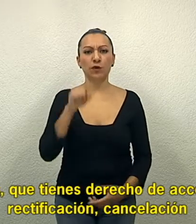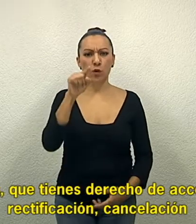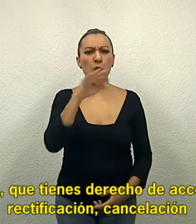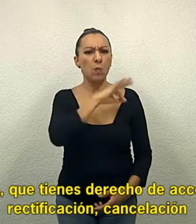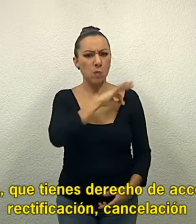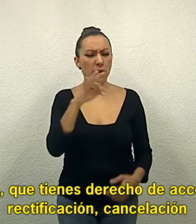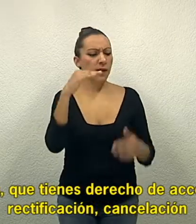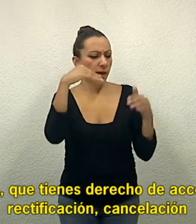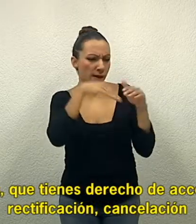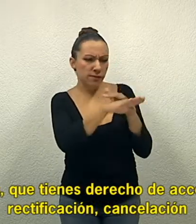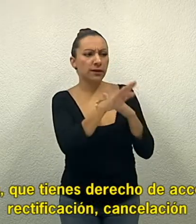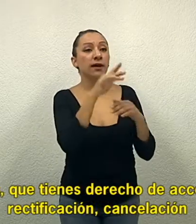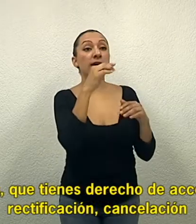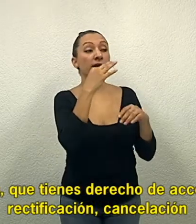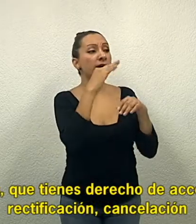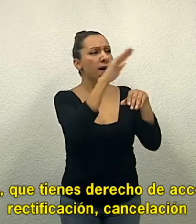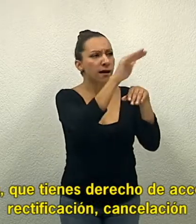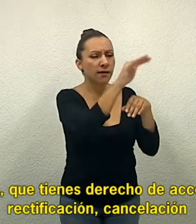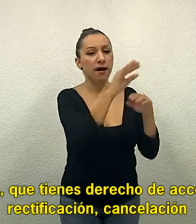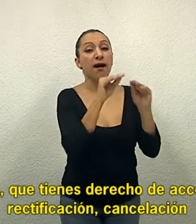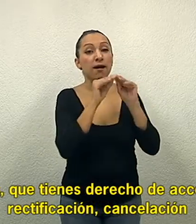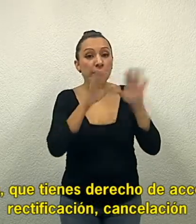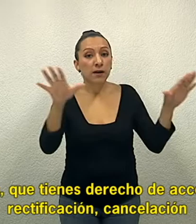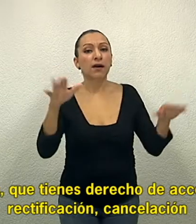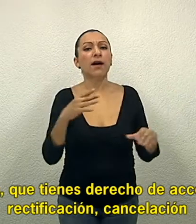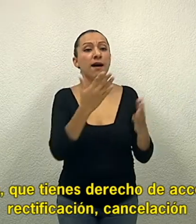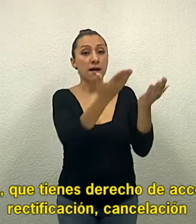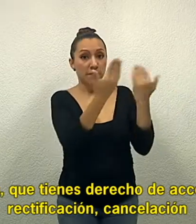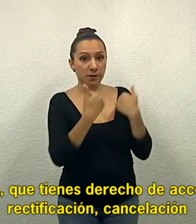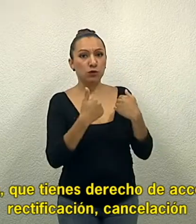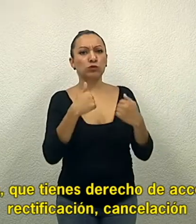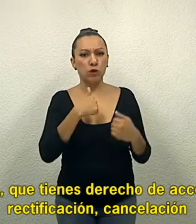que tienes derecho de acceso rectificación